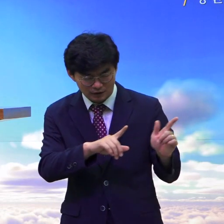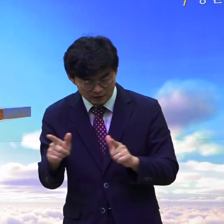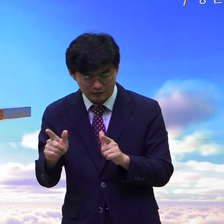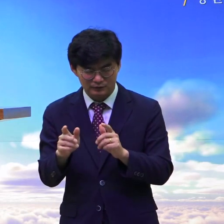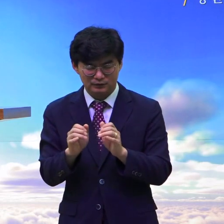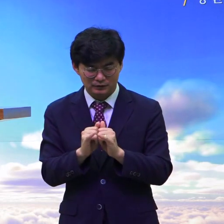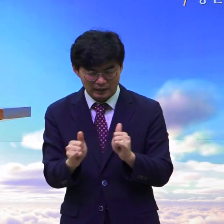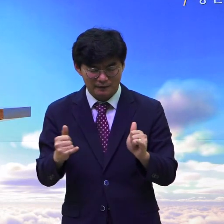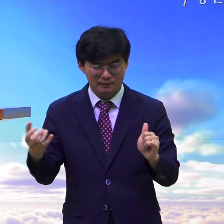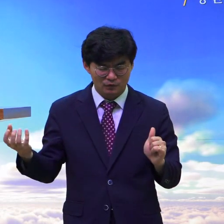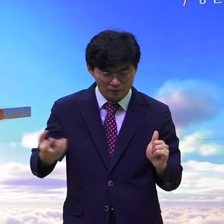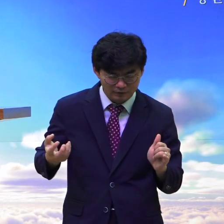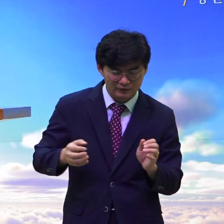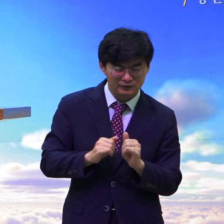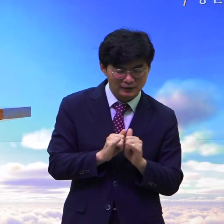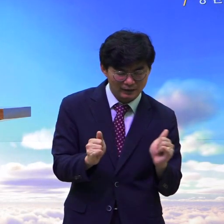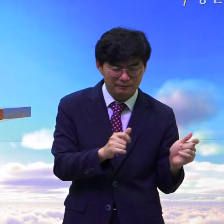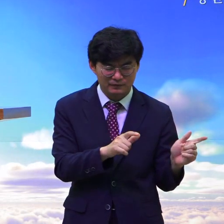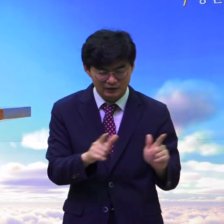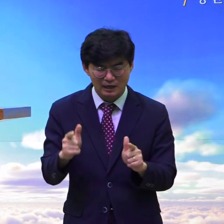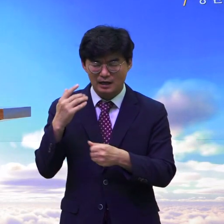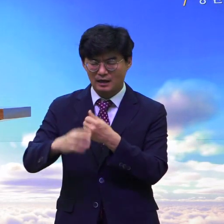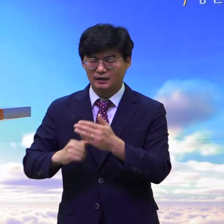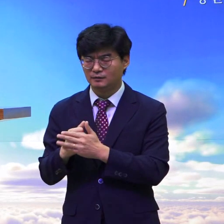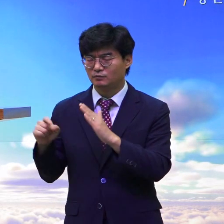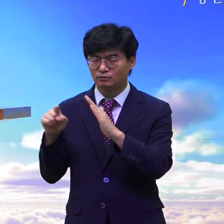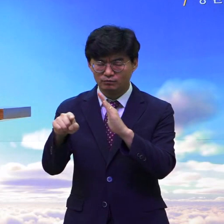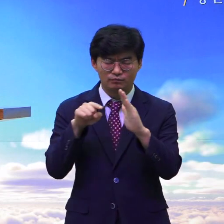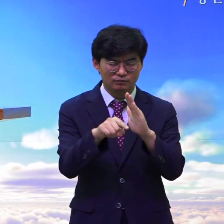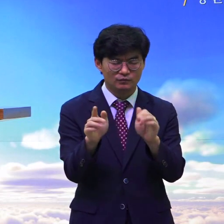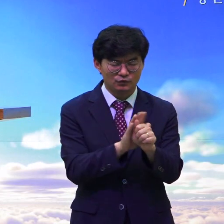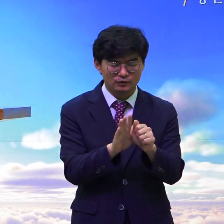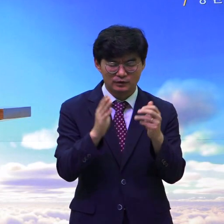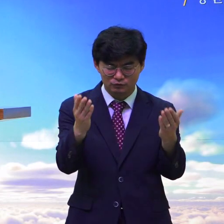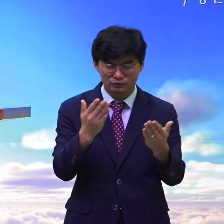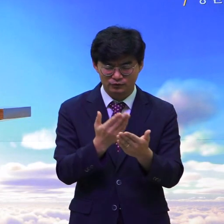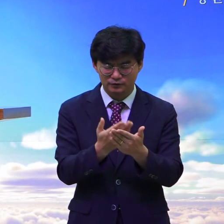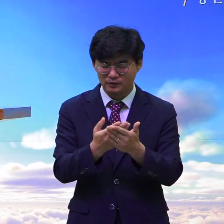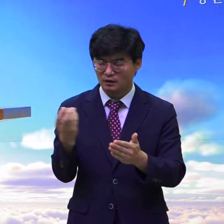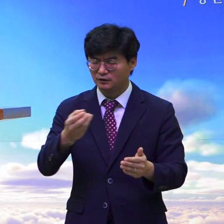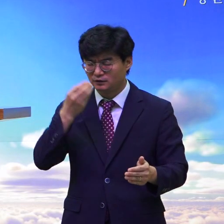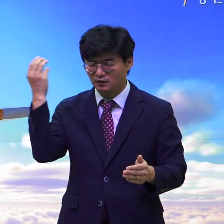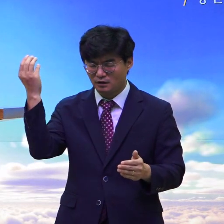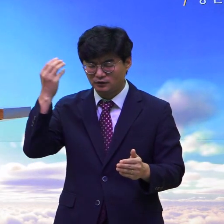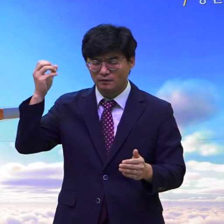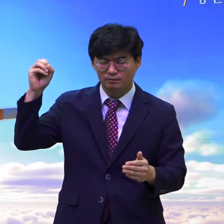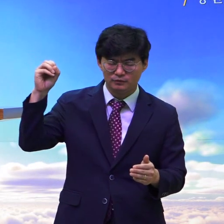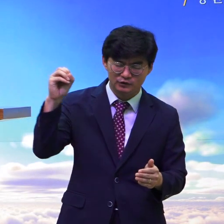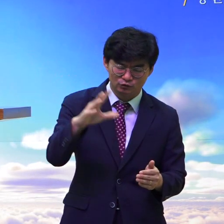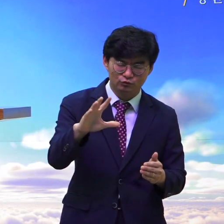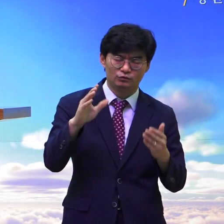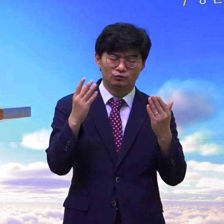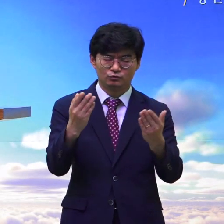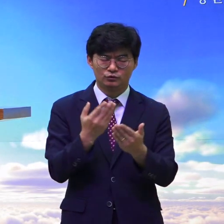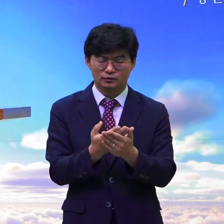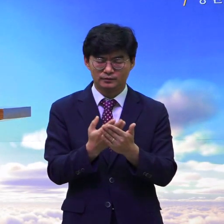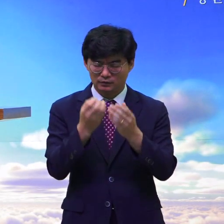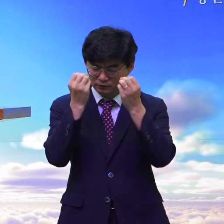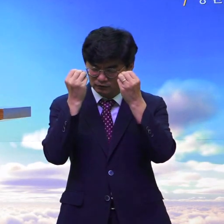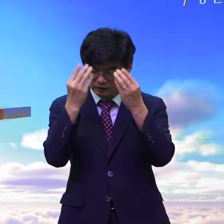연약함으로 고통 속에 있는 많은 분들 하나님께서 찾아가셔서 위로하여 주시고 성령의 빛을 비추어 주셔서 새롭게 하여